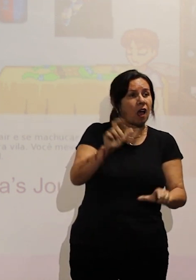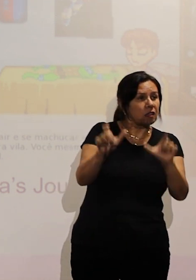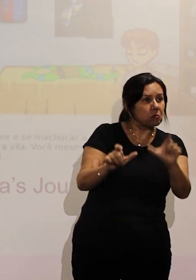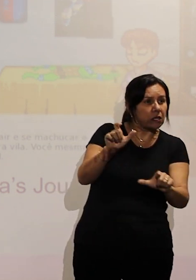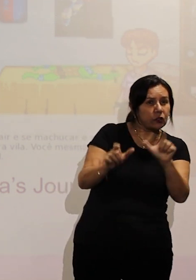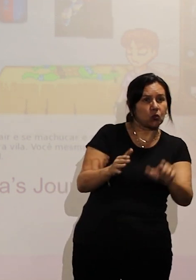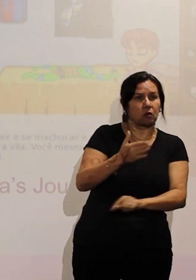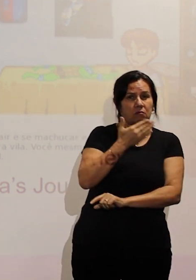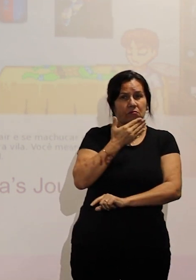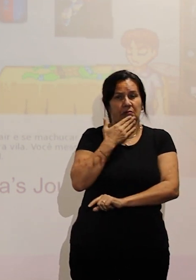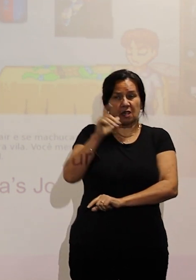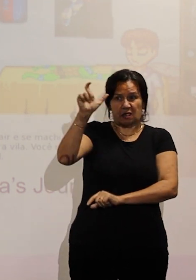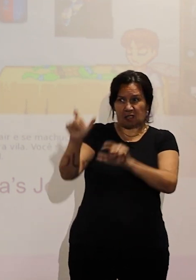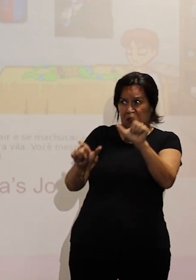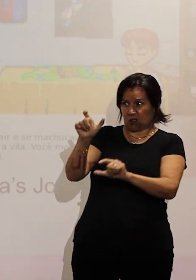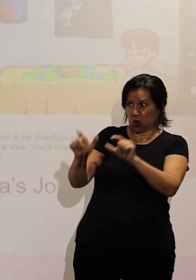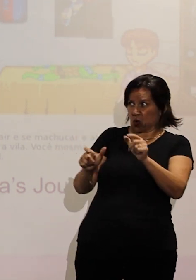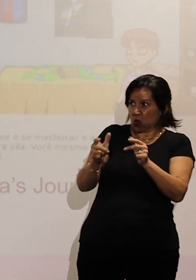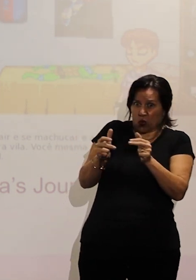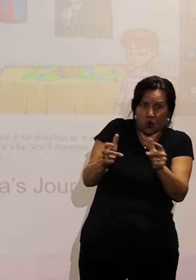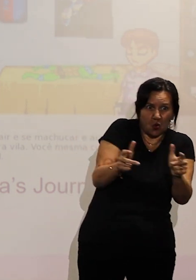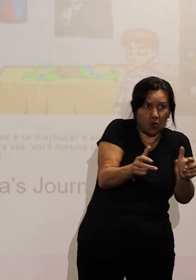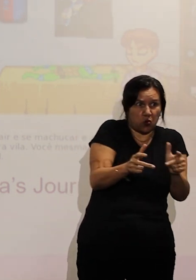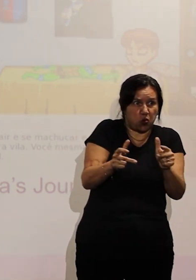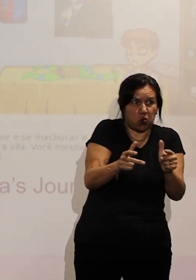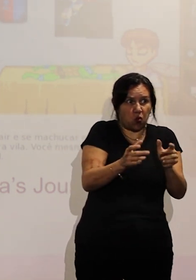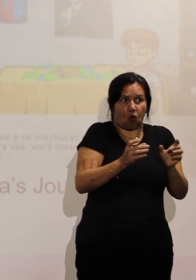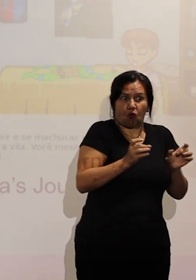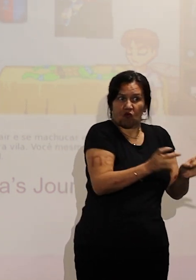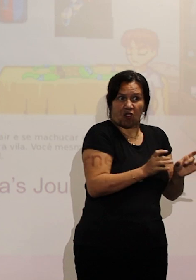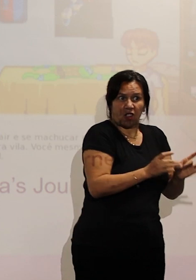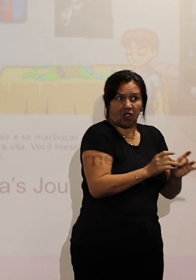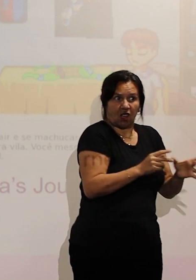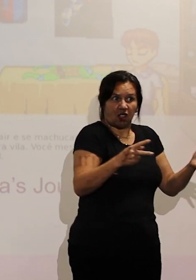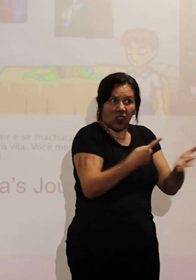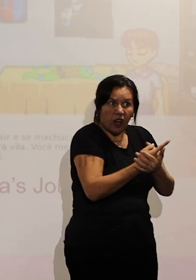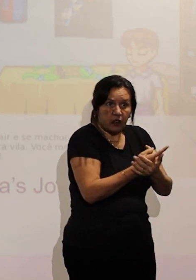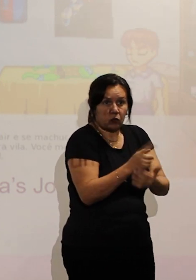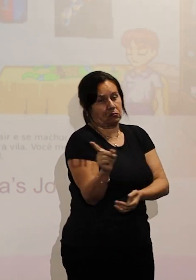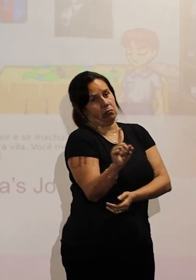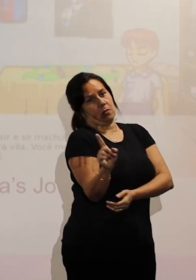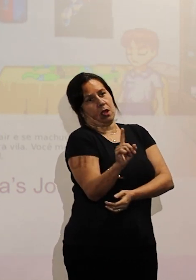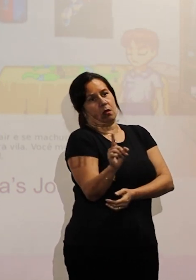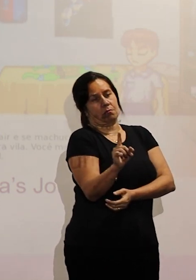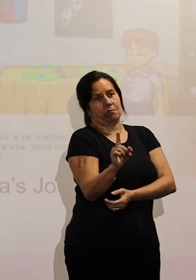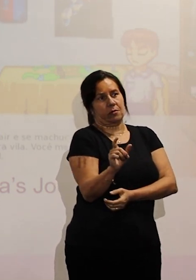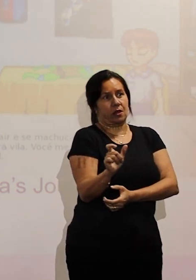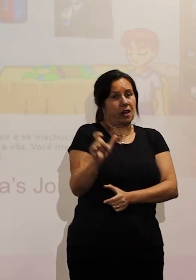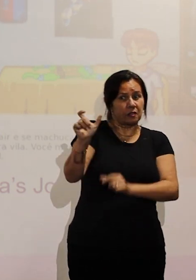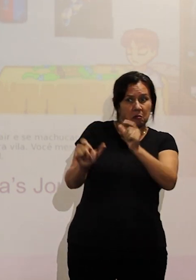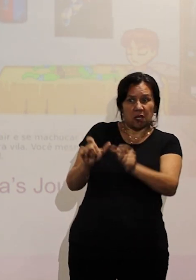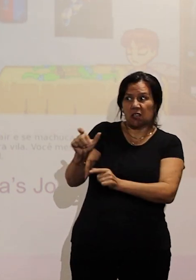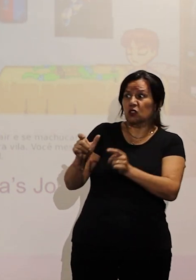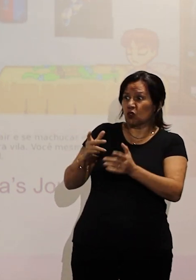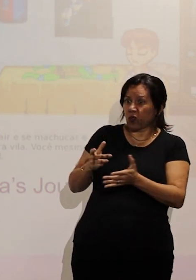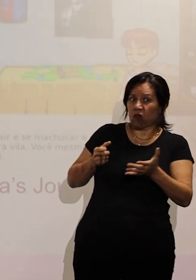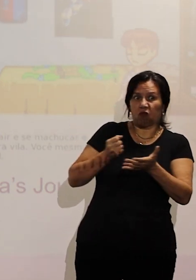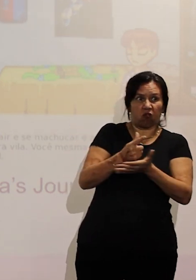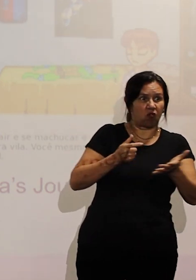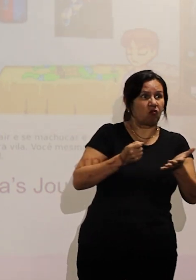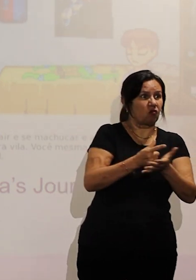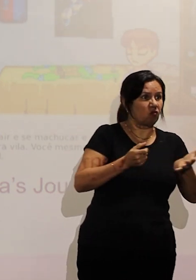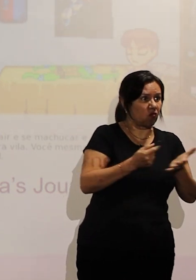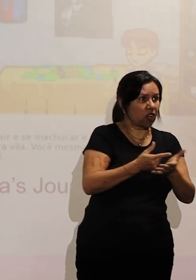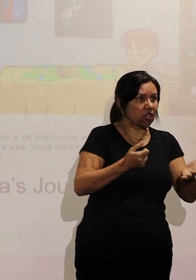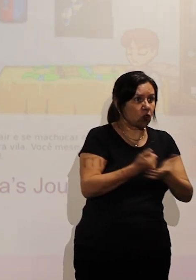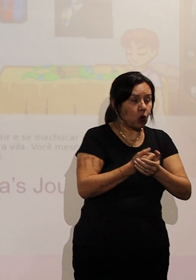que o papel da arte nos jogos é simplesmente ser bonita e vender o jogo. Isso está errado? Não. Muita gente vai comprar um jogo ou não vai comprar um jogo se o